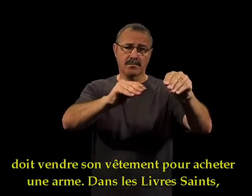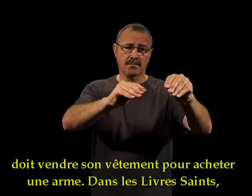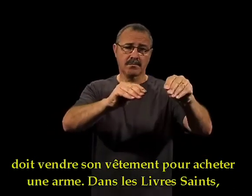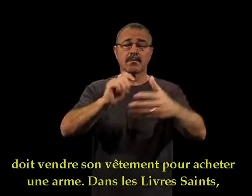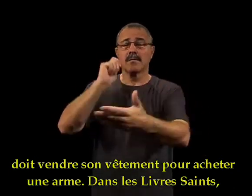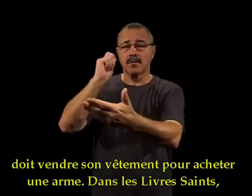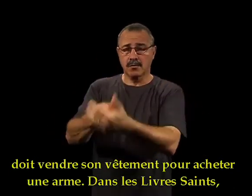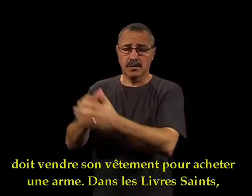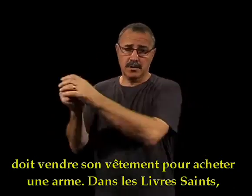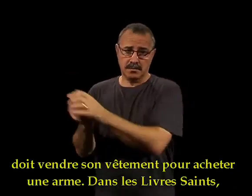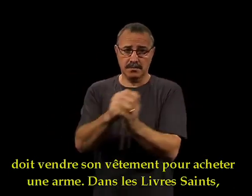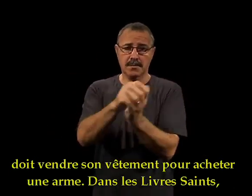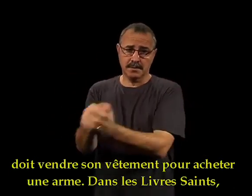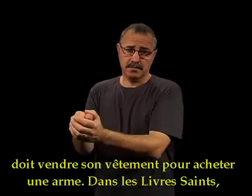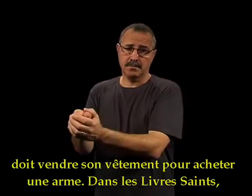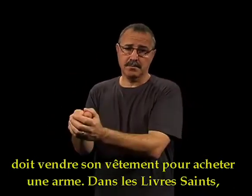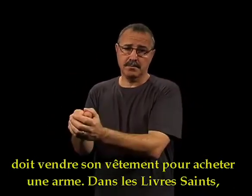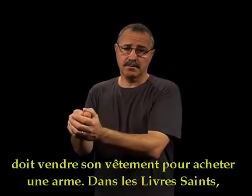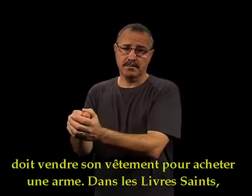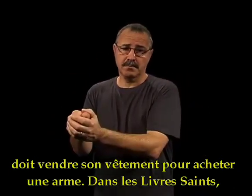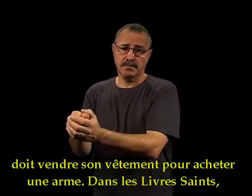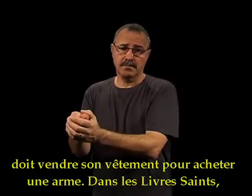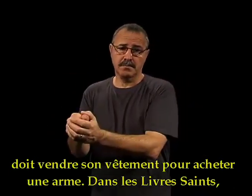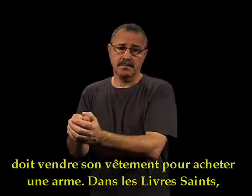Celui qui n'est pas armé doit vendre son vêtement pour acheter une arme. »